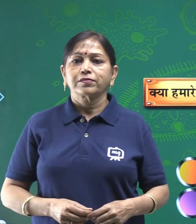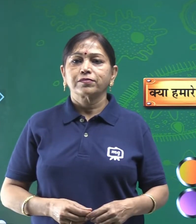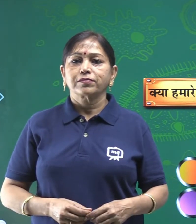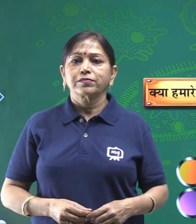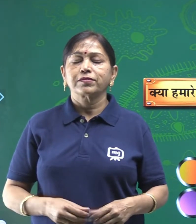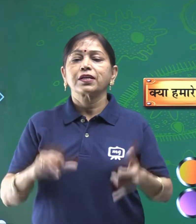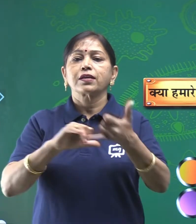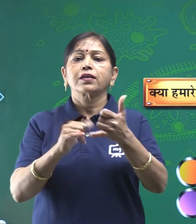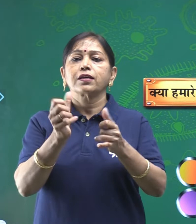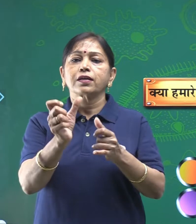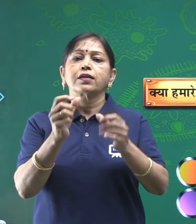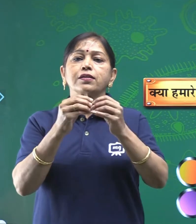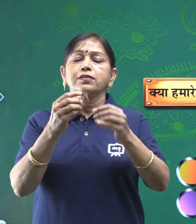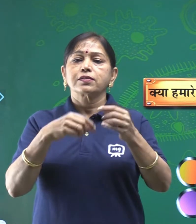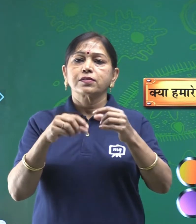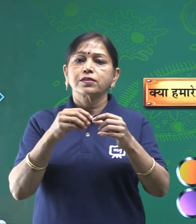पदार्थ शुद्ध होते हैं